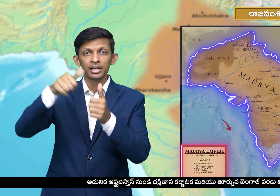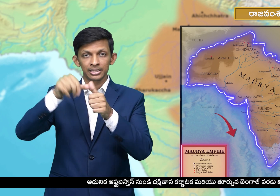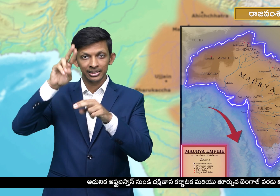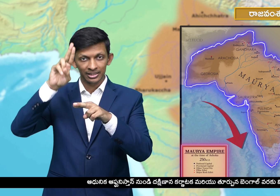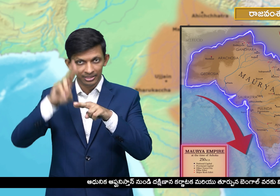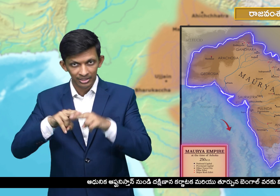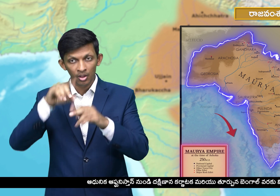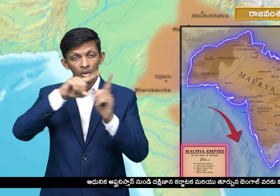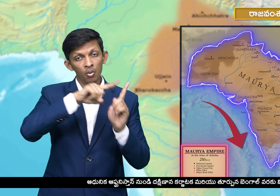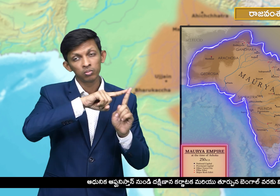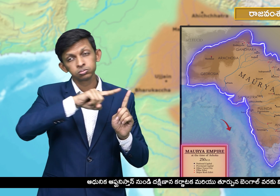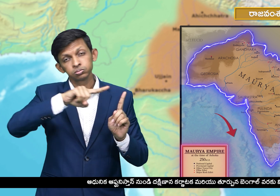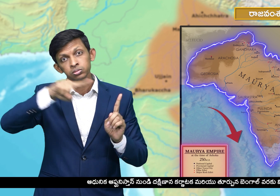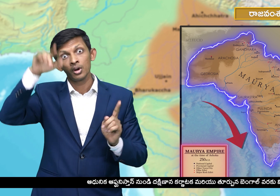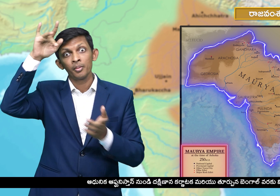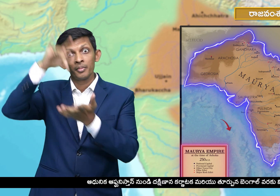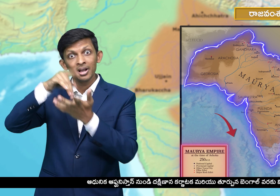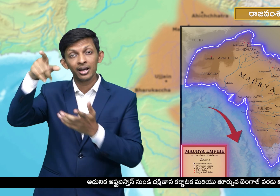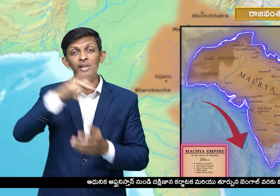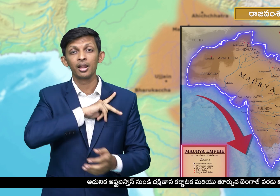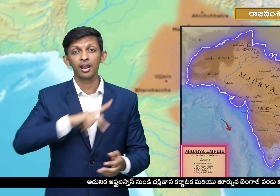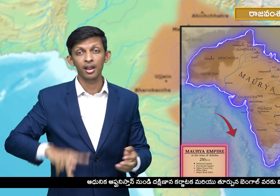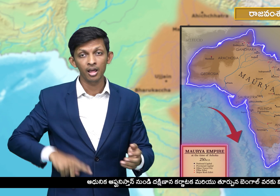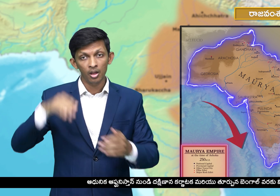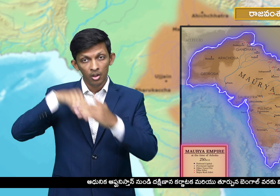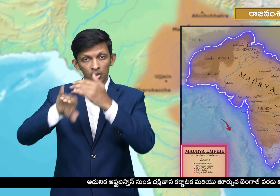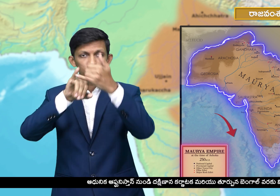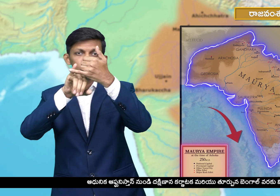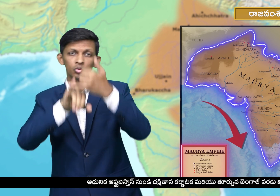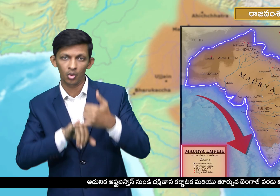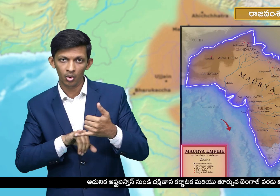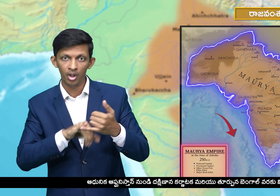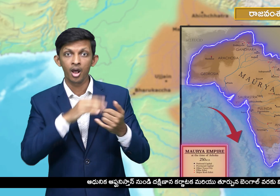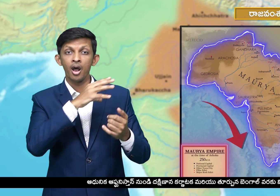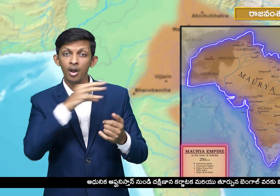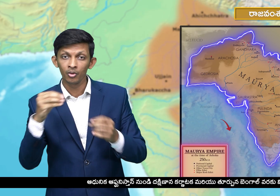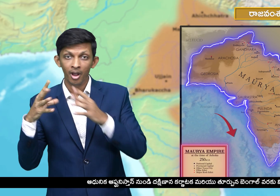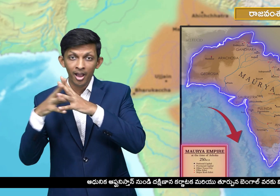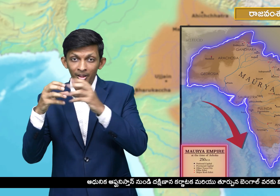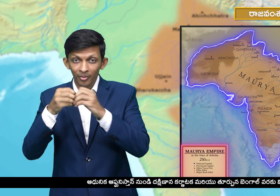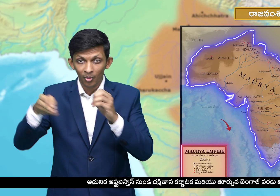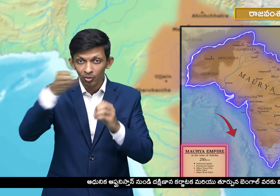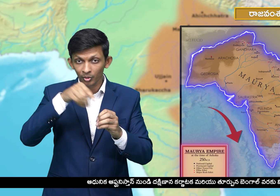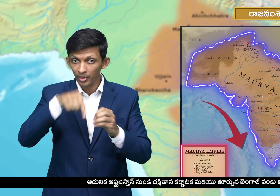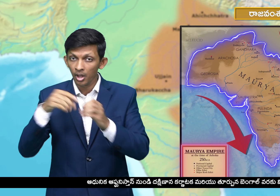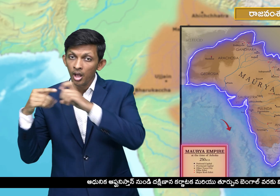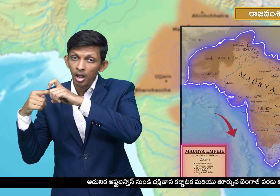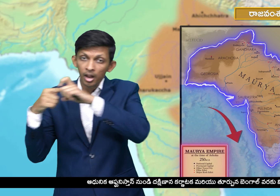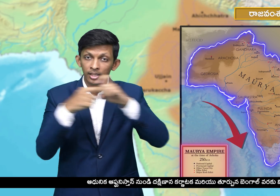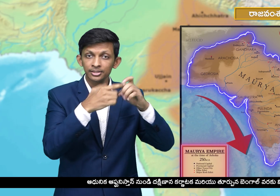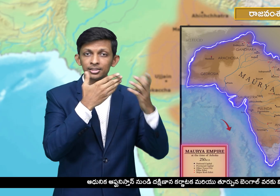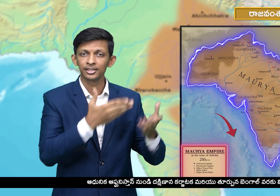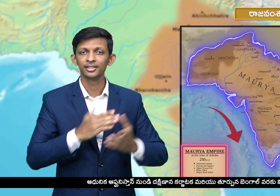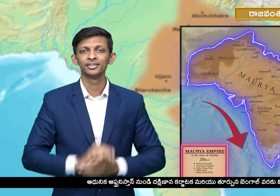ఆధునిక ఆఫ్ఘనిస్తాన్ నుండి దక్షిణాన కర్ణాటక మరియు తూర్పున బెంగాల్ వరకు విస్తరించింది.